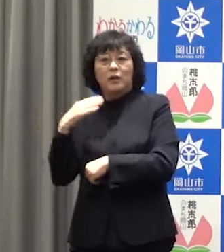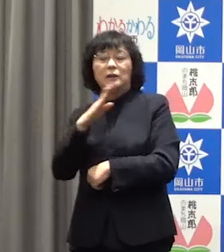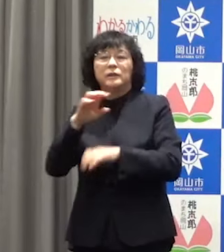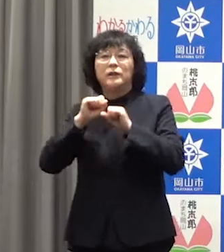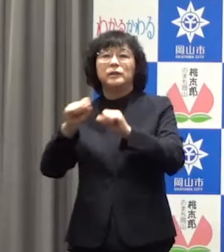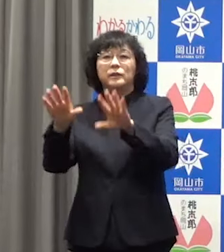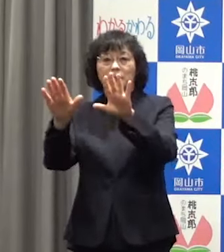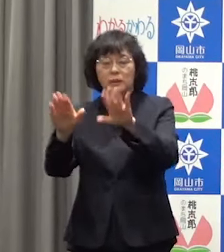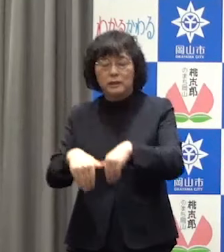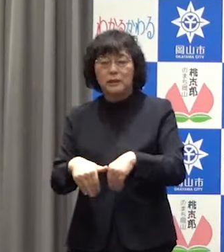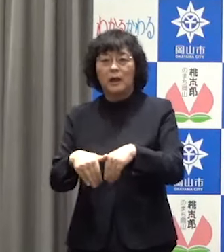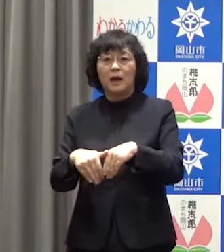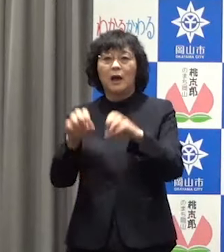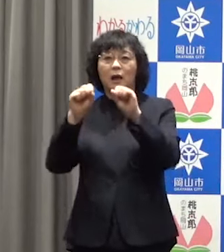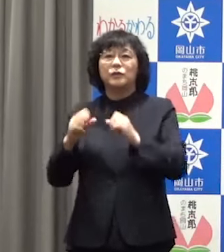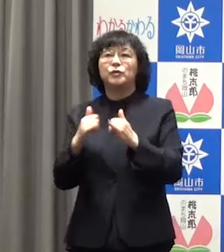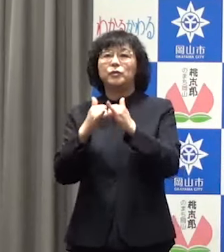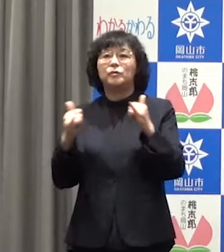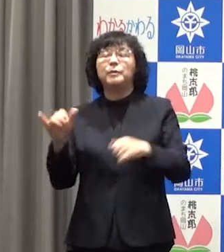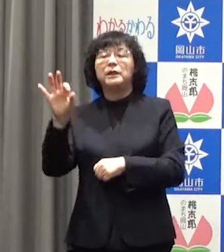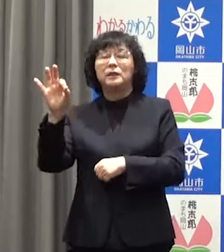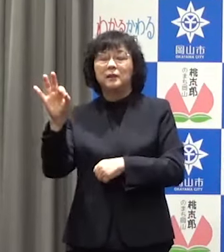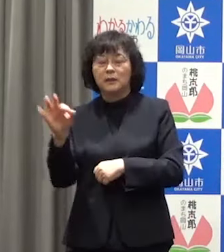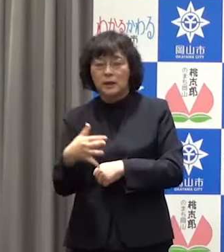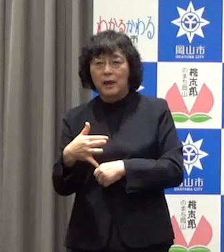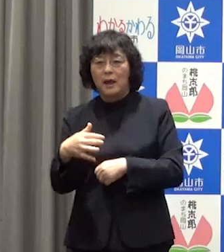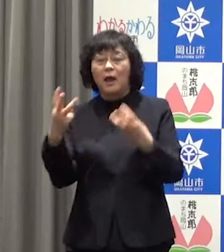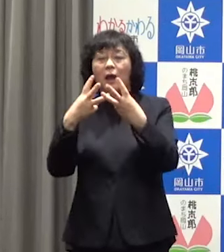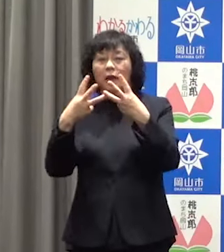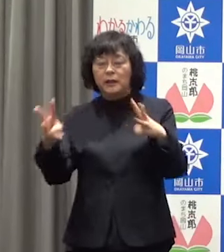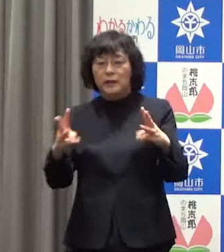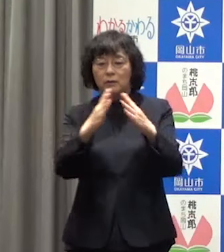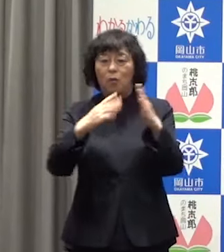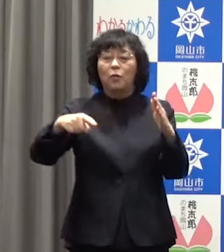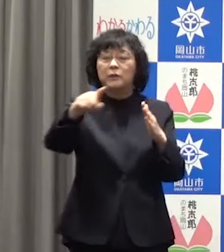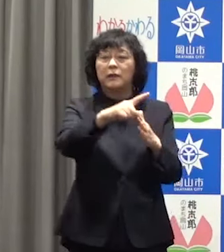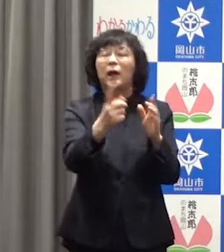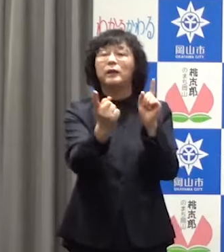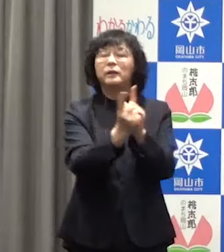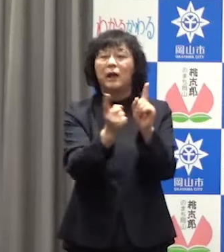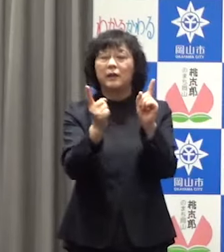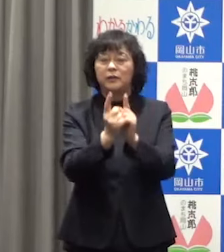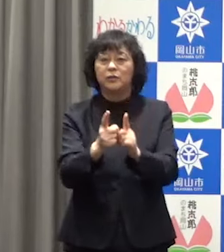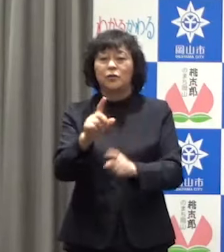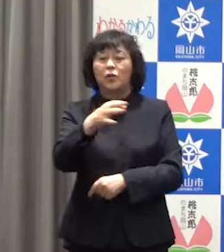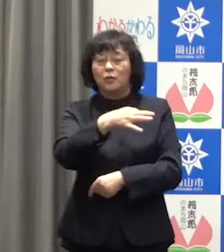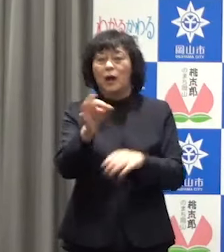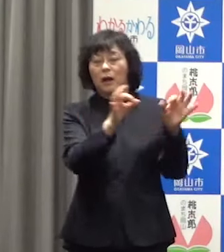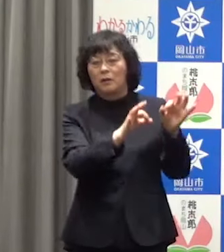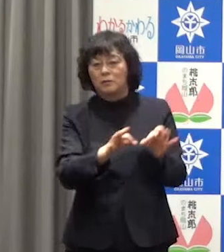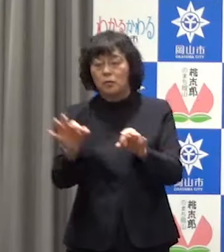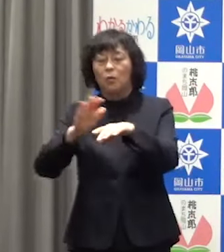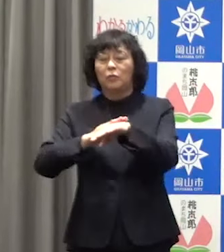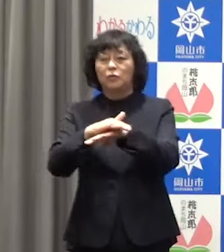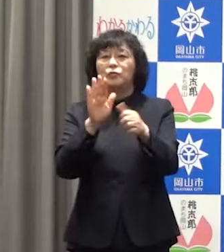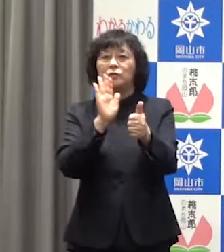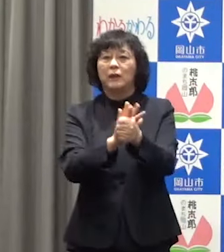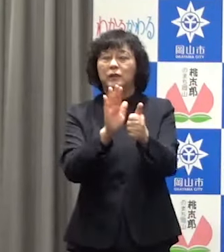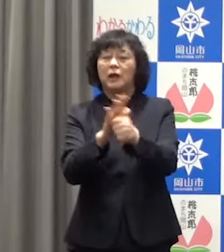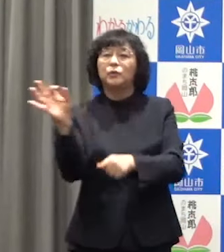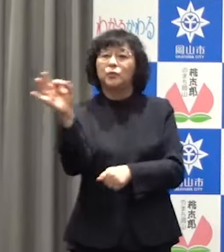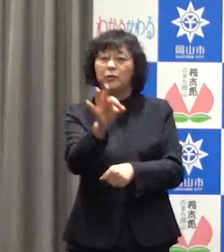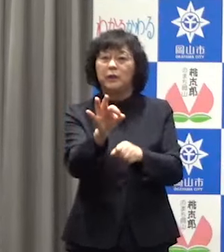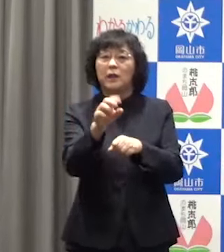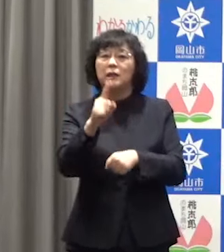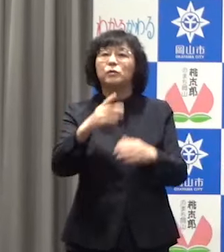した住民税非課税世帯等に対する価格高騰重点支援給付金1世帯当たり3万